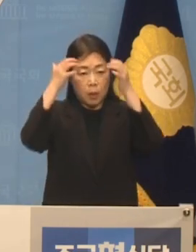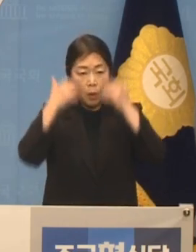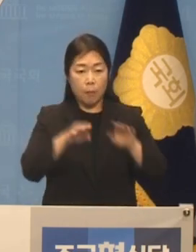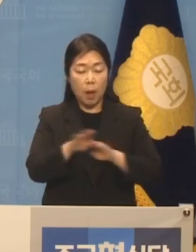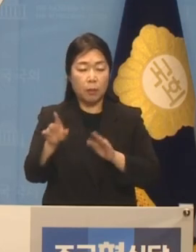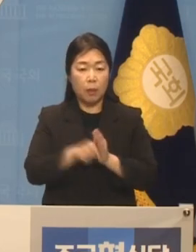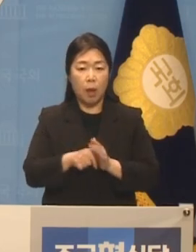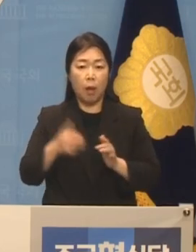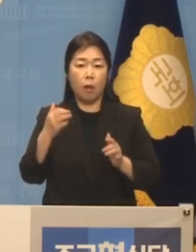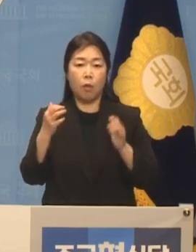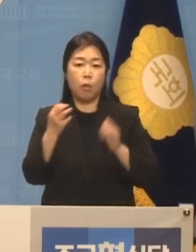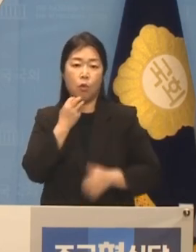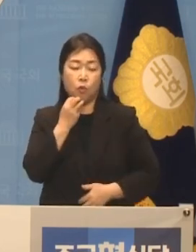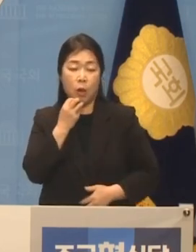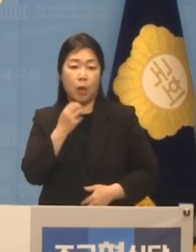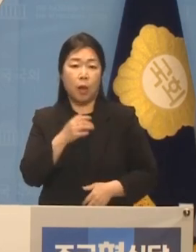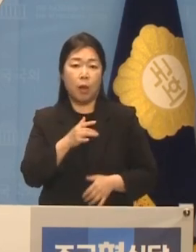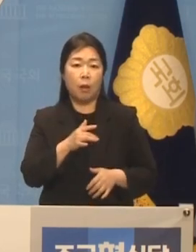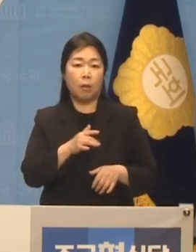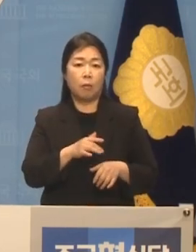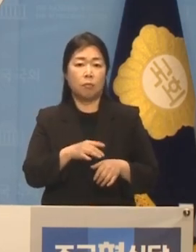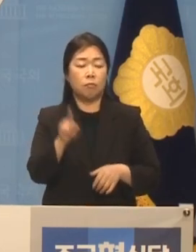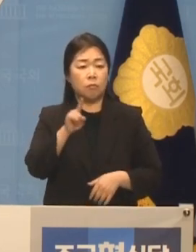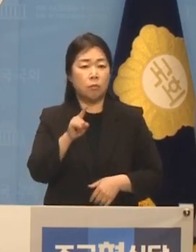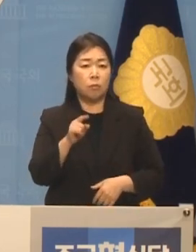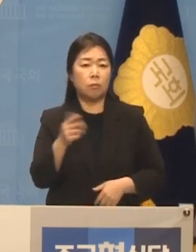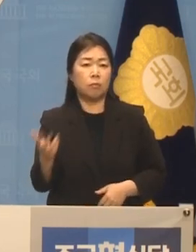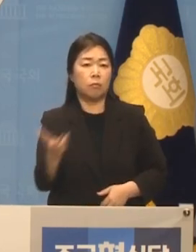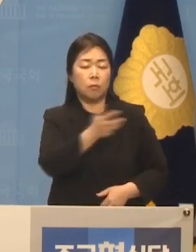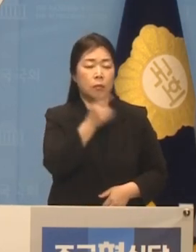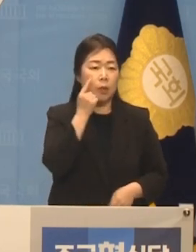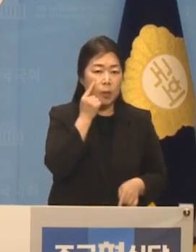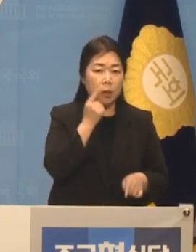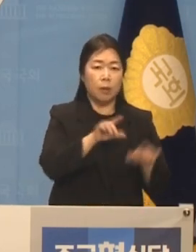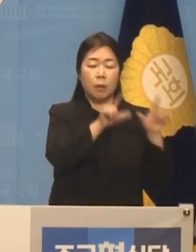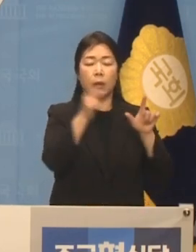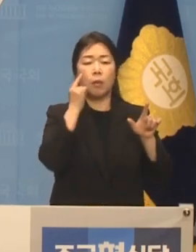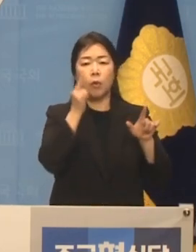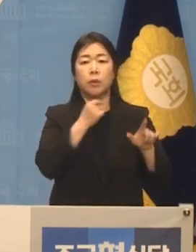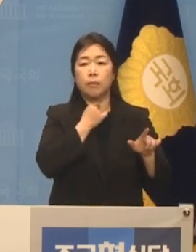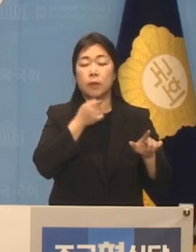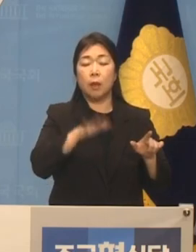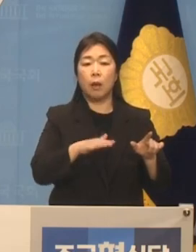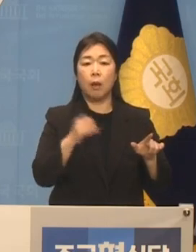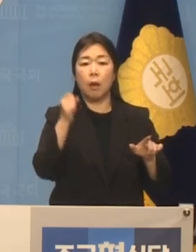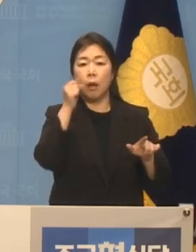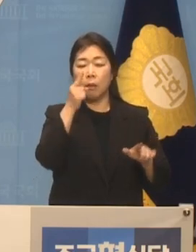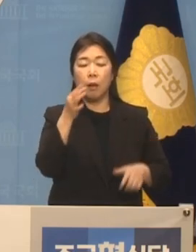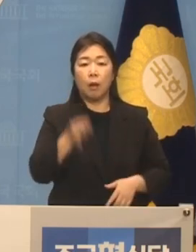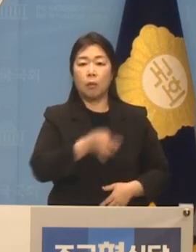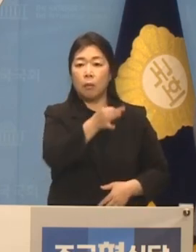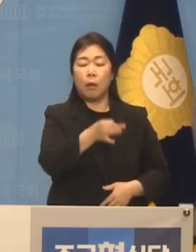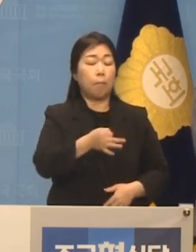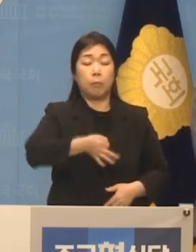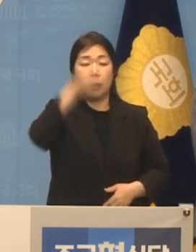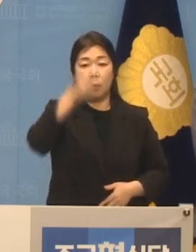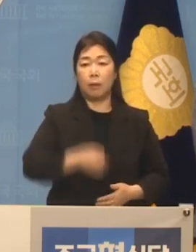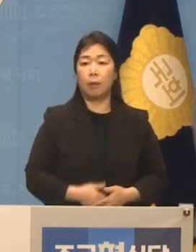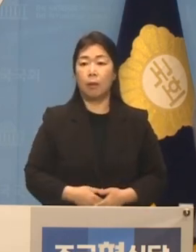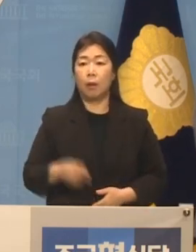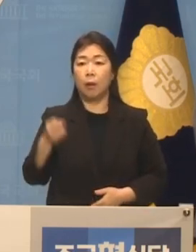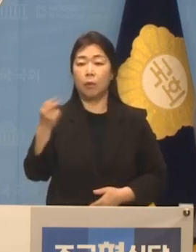서울에 인턴을 하러 가고 싶어요. 그런데 서울에 임대료가 너무 비싸서 못 가겠어요. 라고 한다거나 졸업을